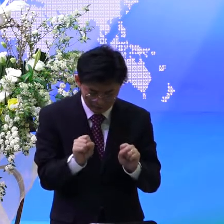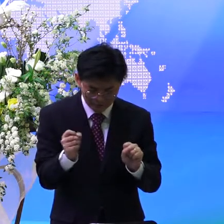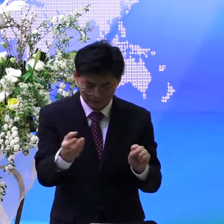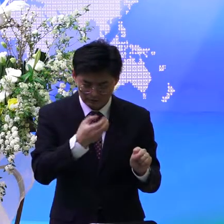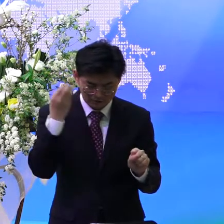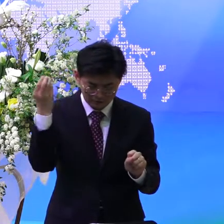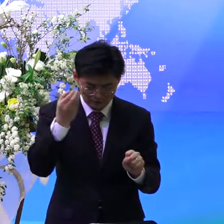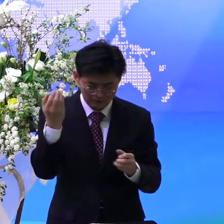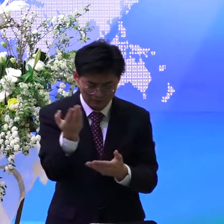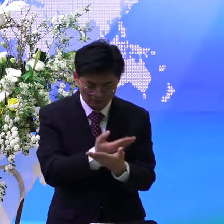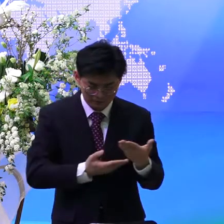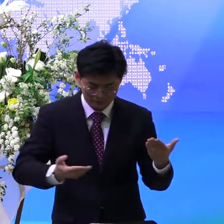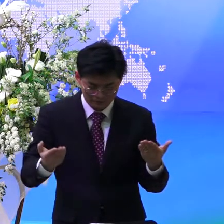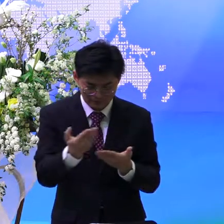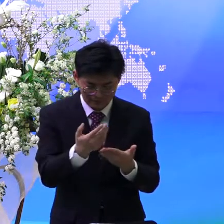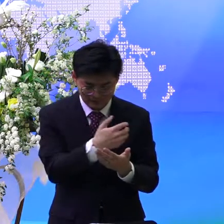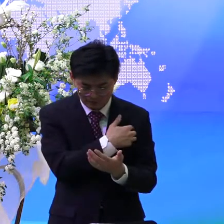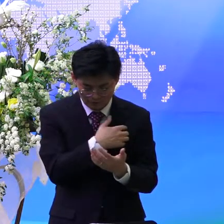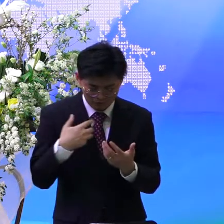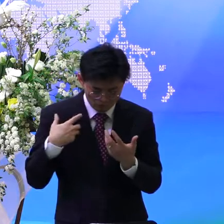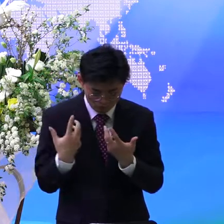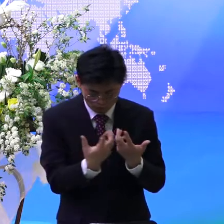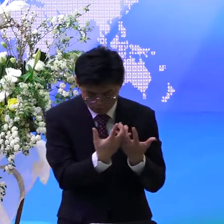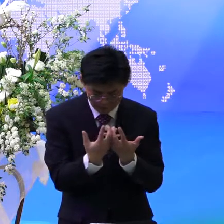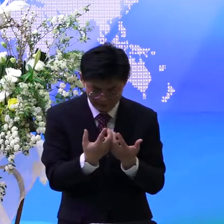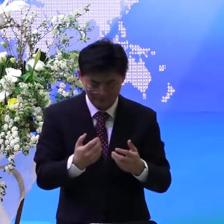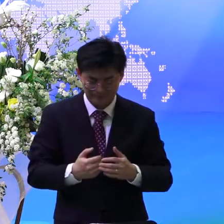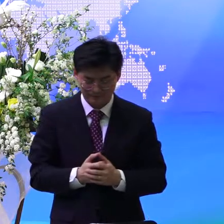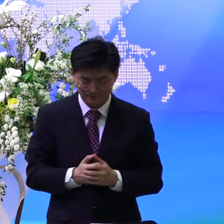성령님의 교통하심과 충만하심이